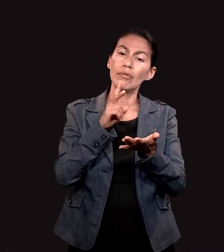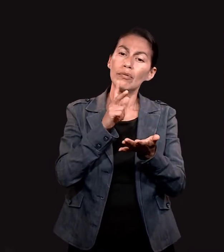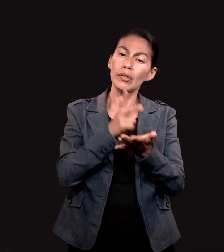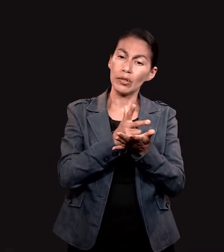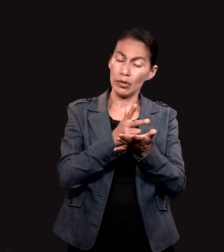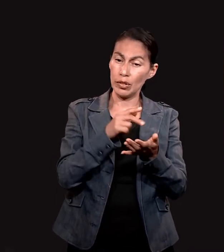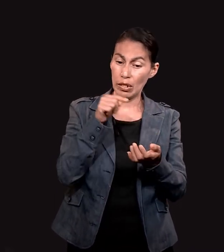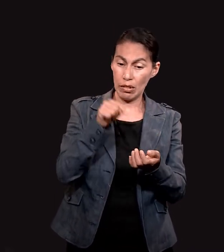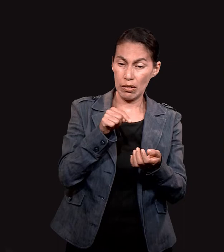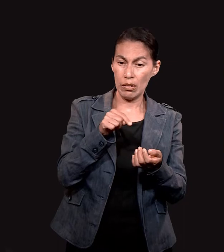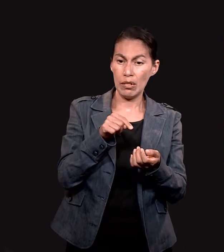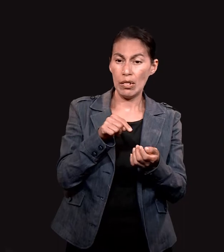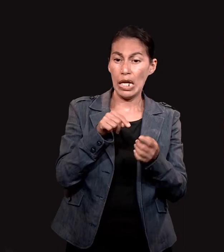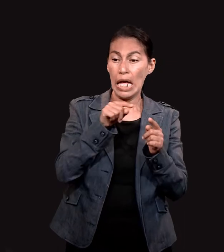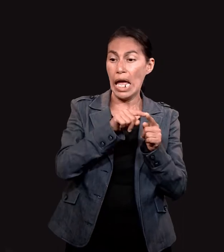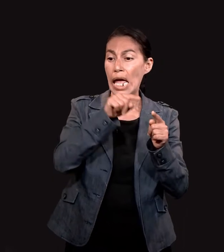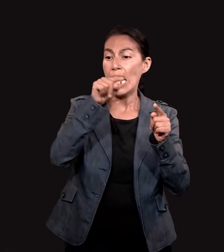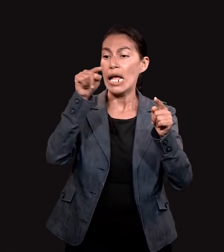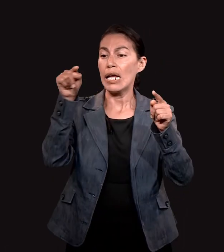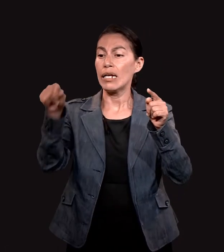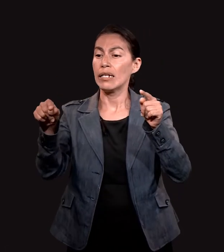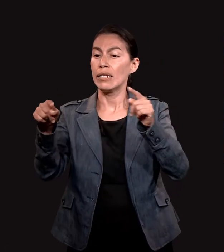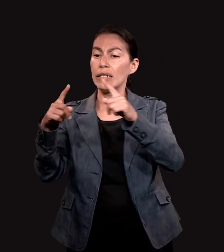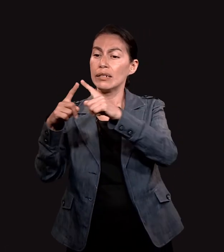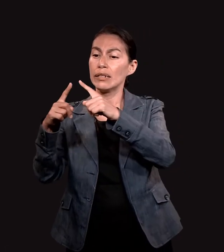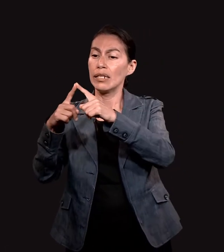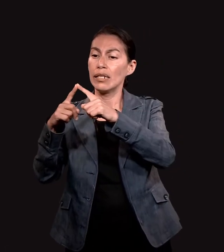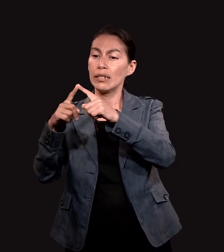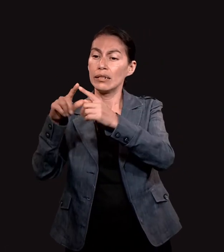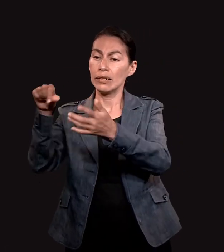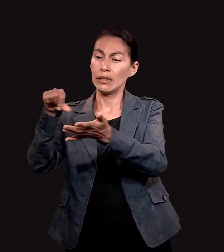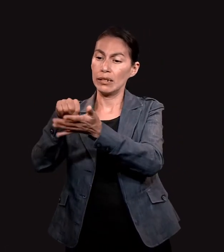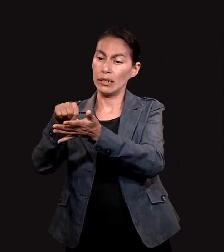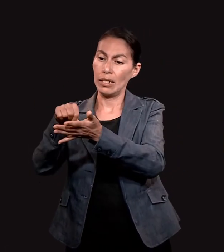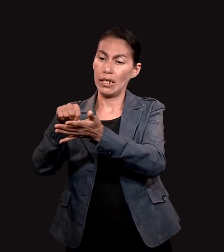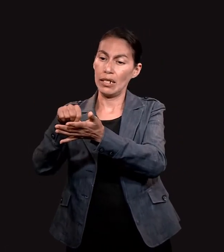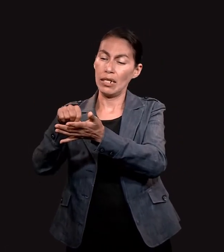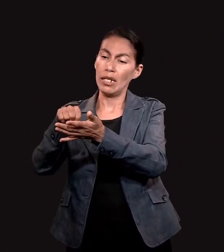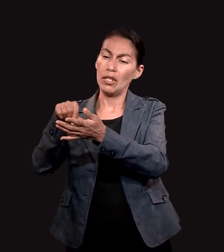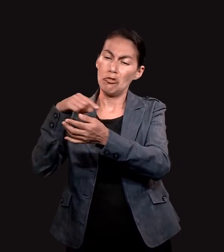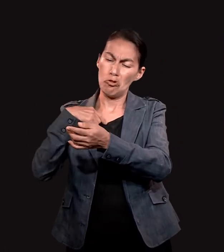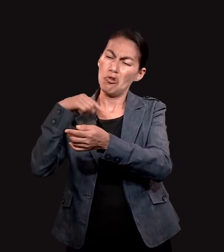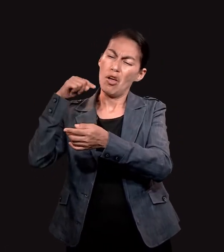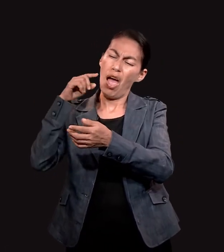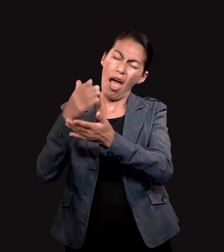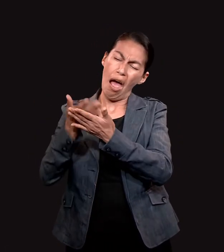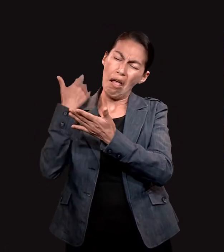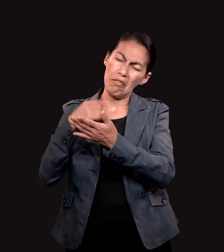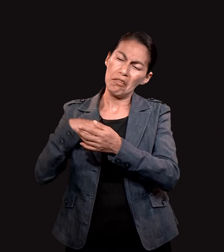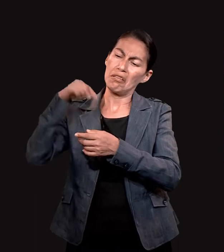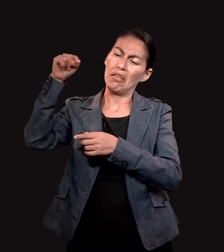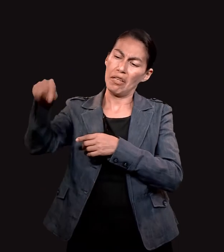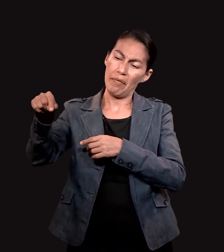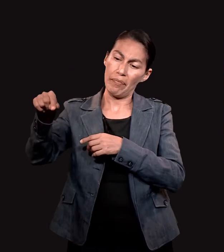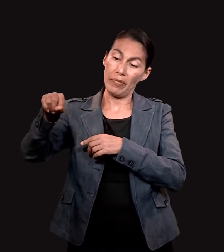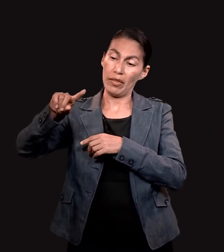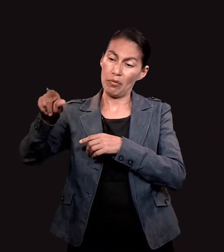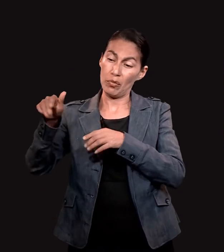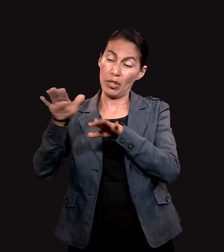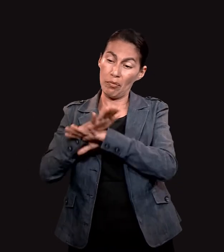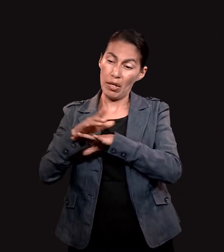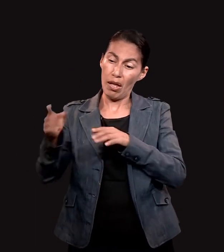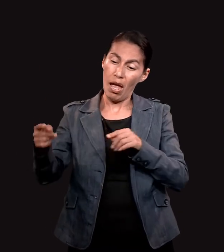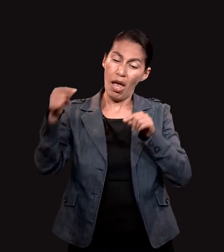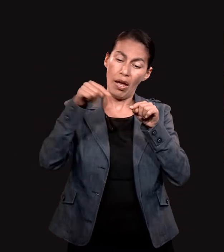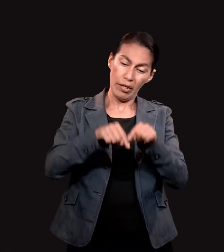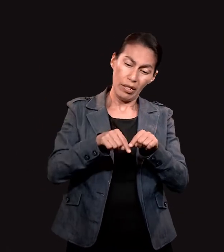vegetariana. Entonces, cuando él empezó a asistir a la iglesia central, yo me cambié. Así que nunca lo vi, no lo conocía,